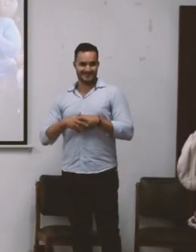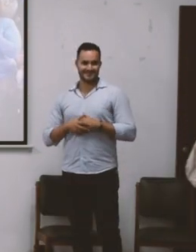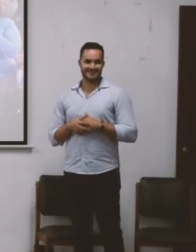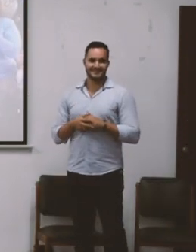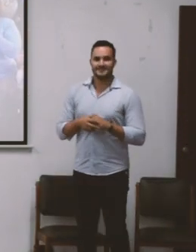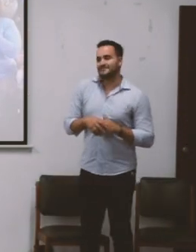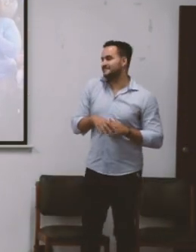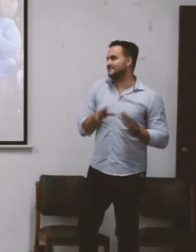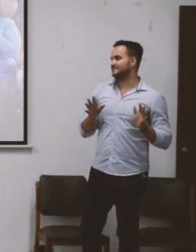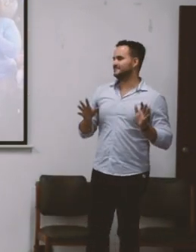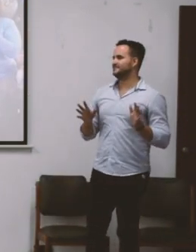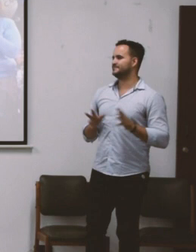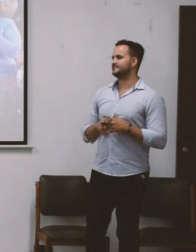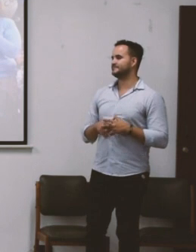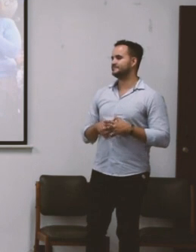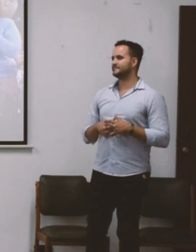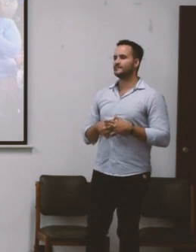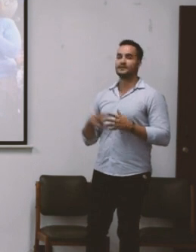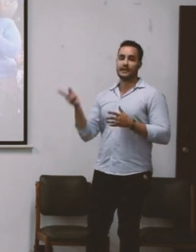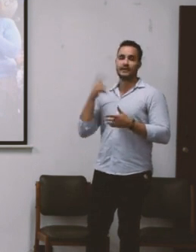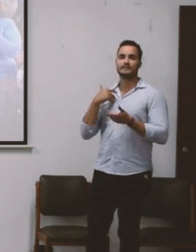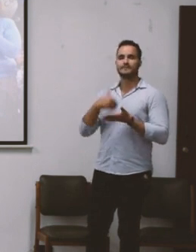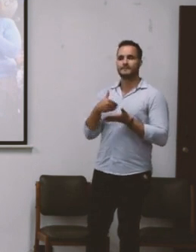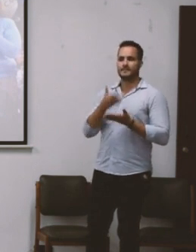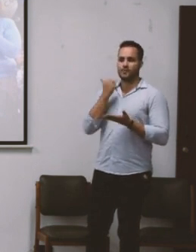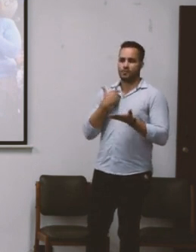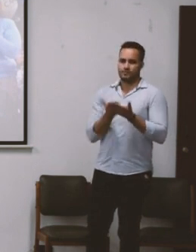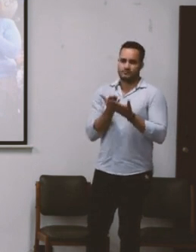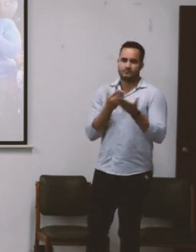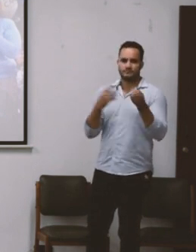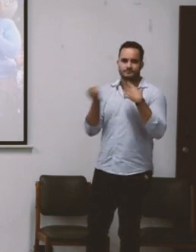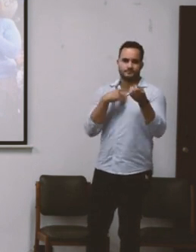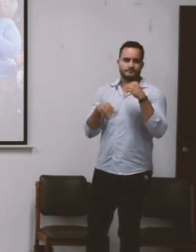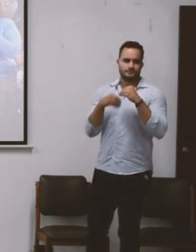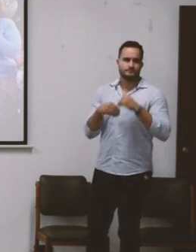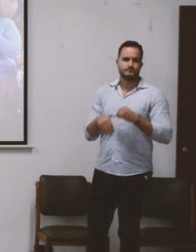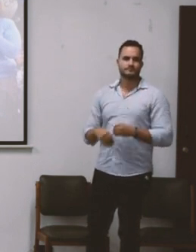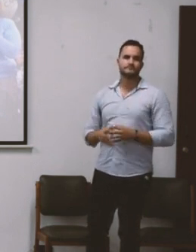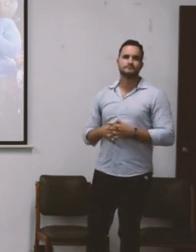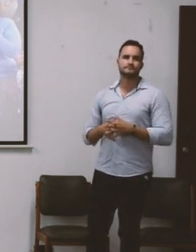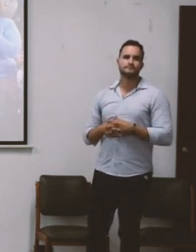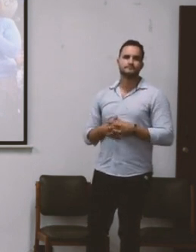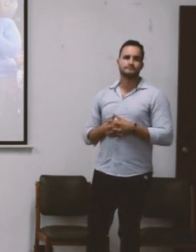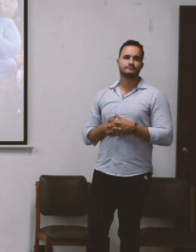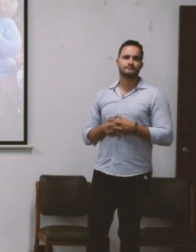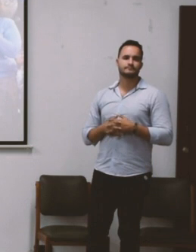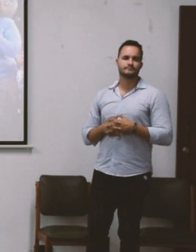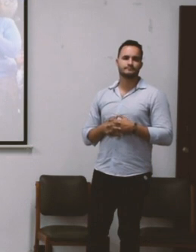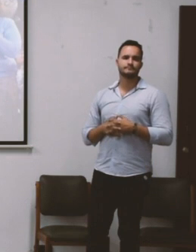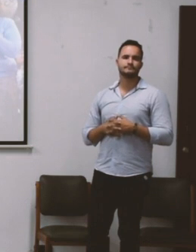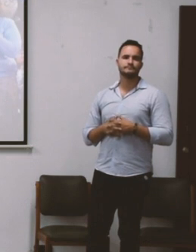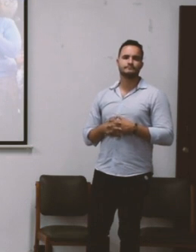No, pues Que mejor dicen varias preguntas y luego responden. Entonces, si tienen más preguntas